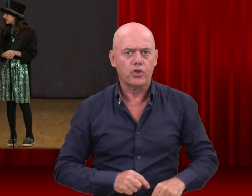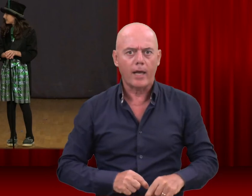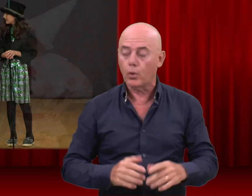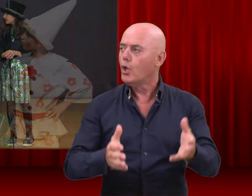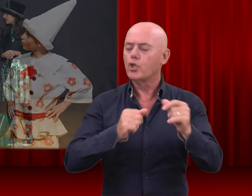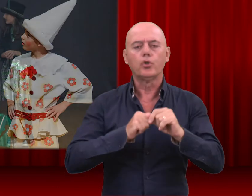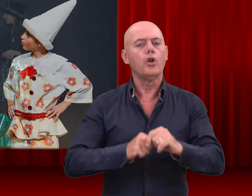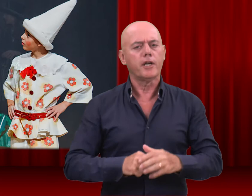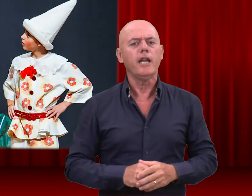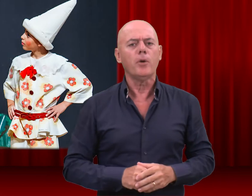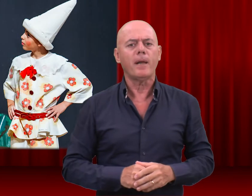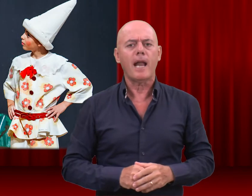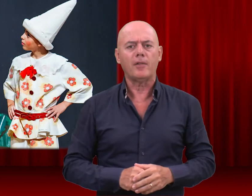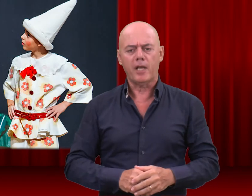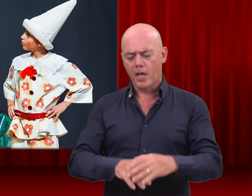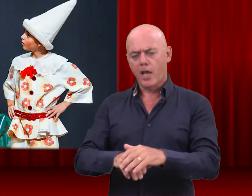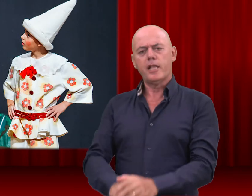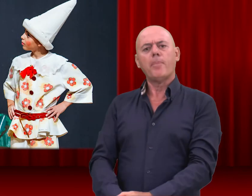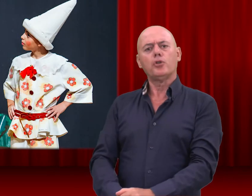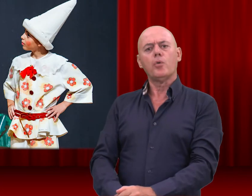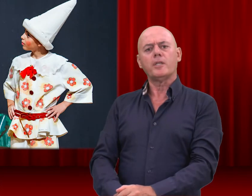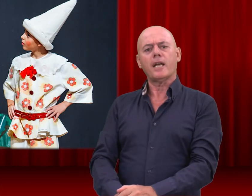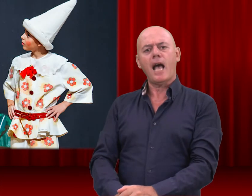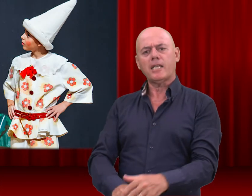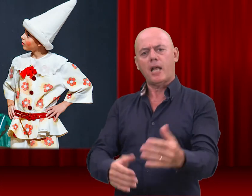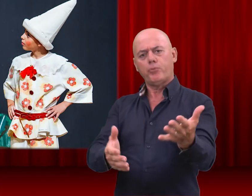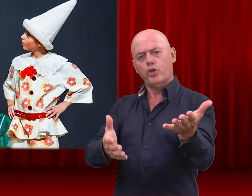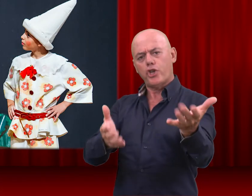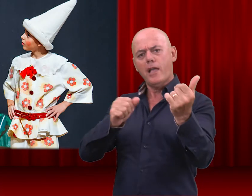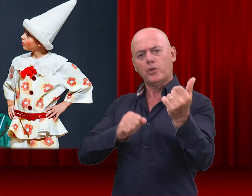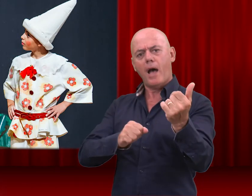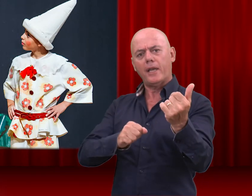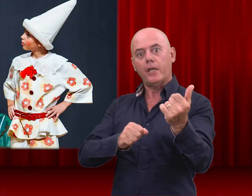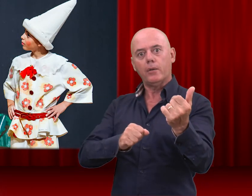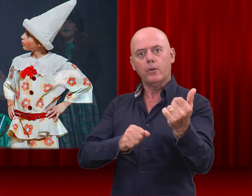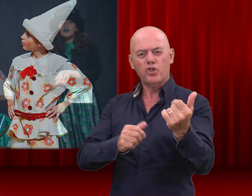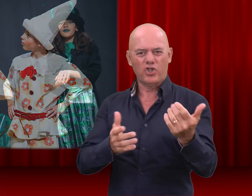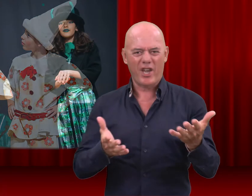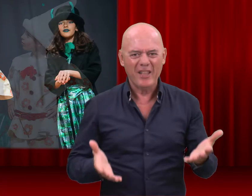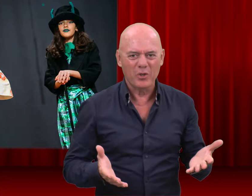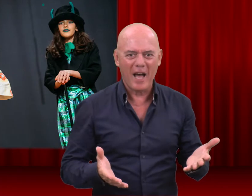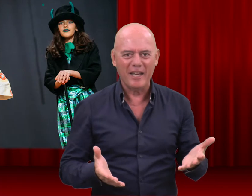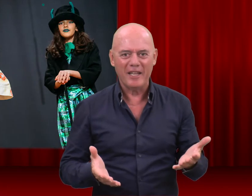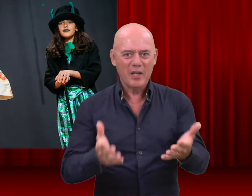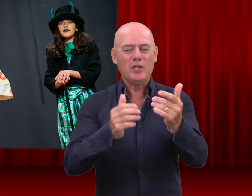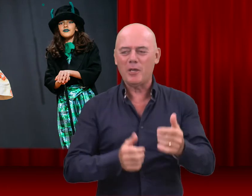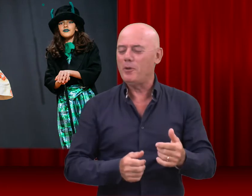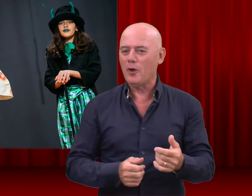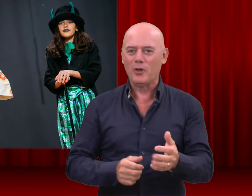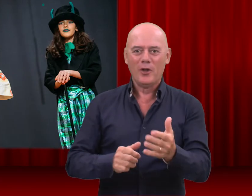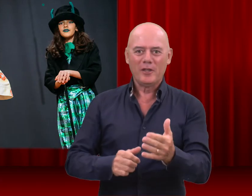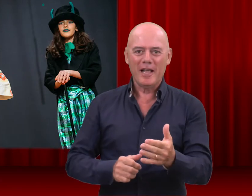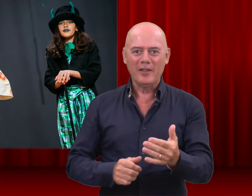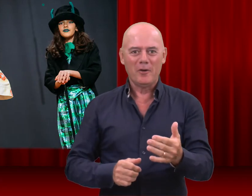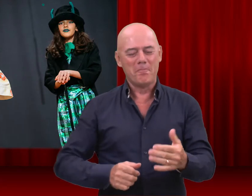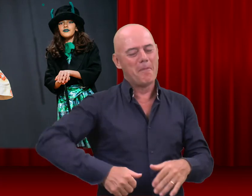po' scocciato. «Sono il grillo parlante ed abito in questa casa da più di 100 anni». 100 anni, disse